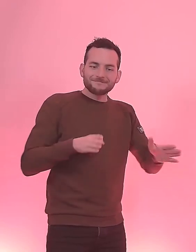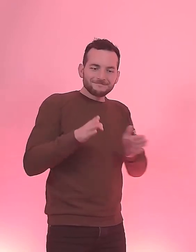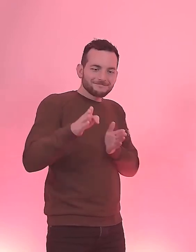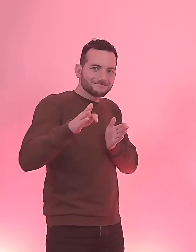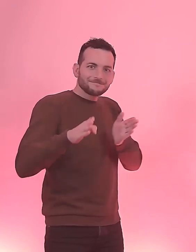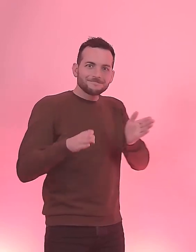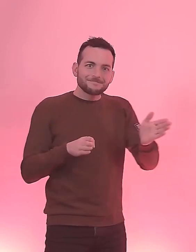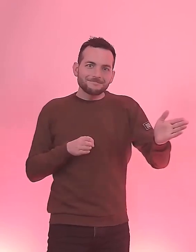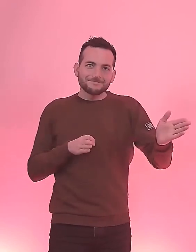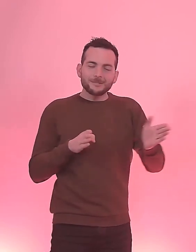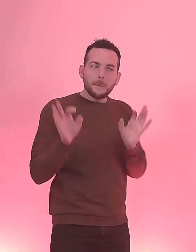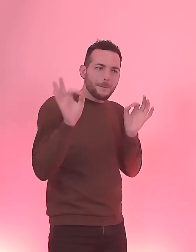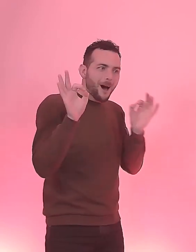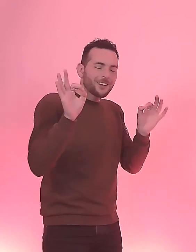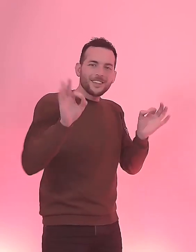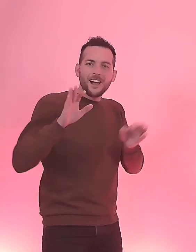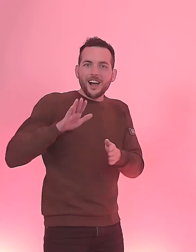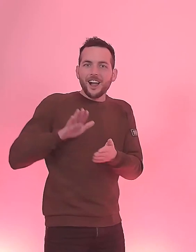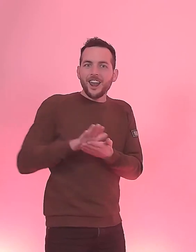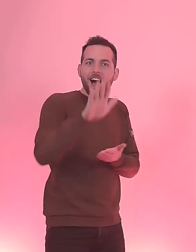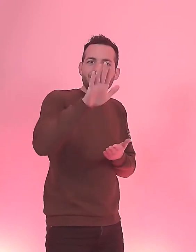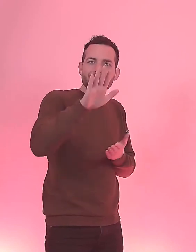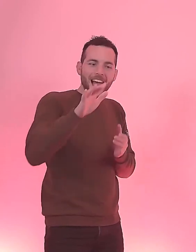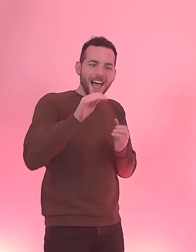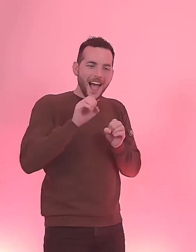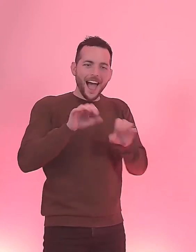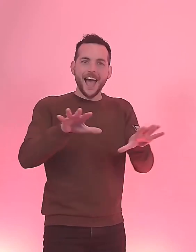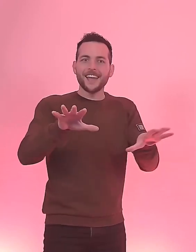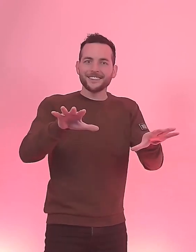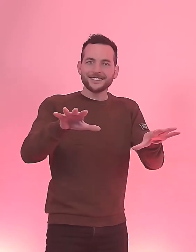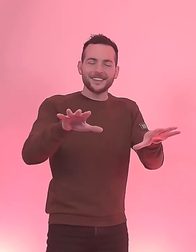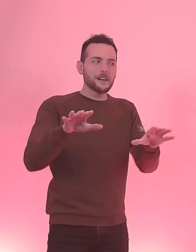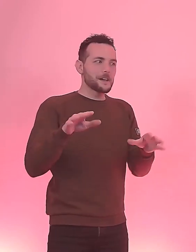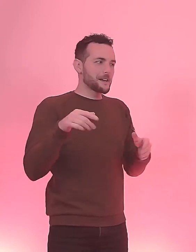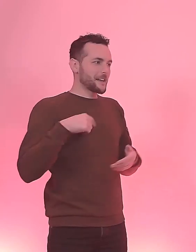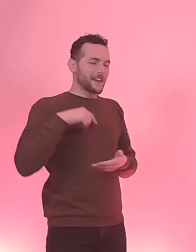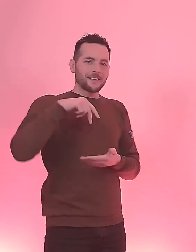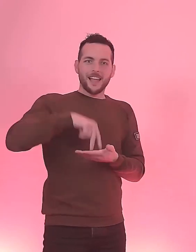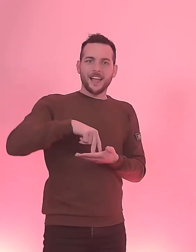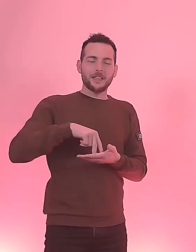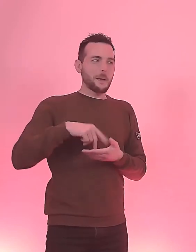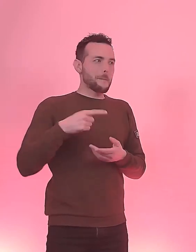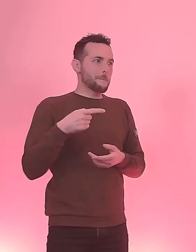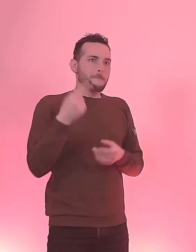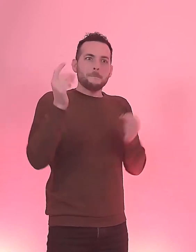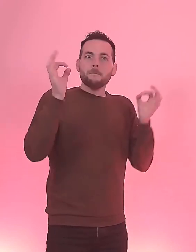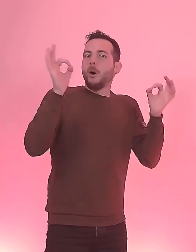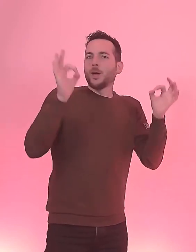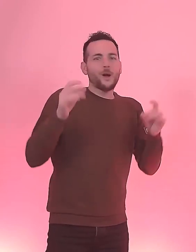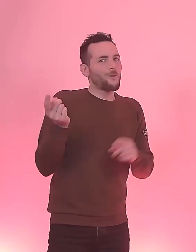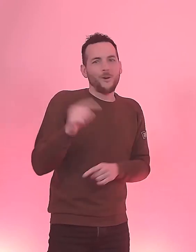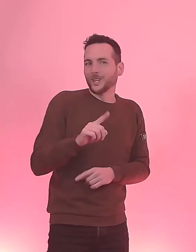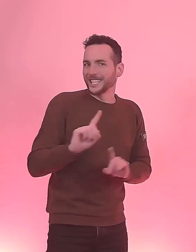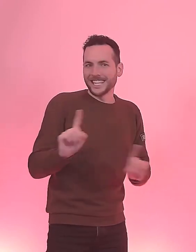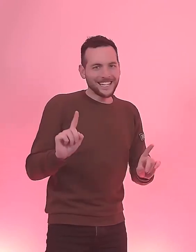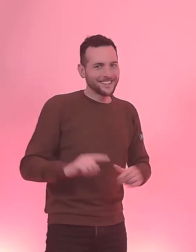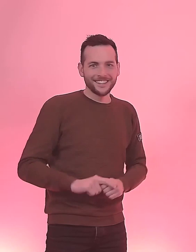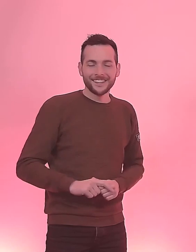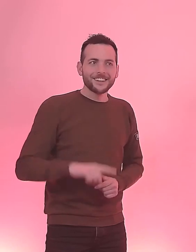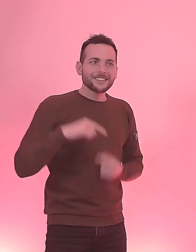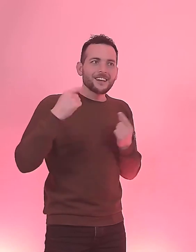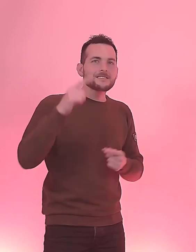prachtige gladde ijs laag en ik stond daar in dag van mooier wordt het echt niet een week en dan te bedenken dat